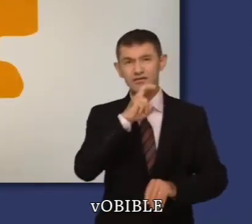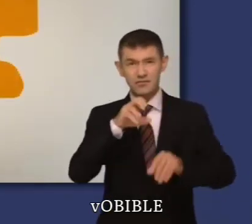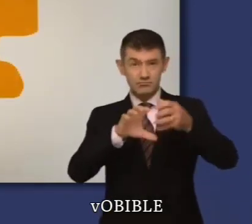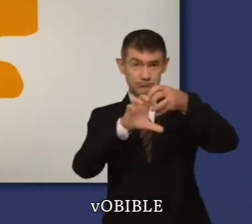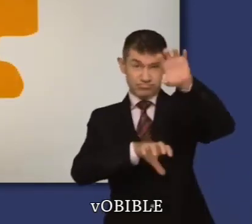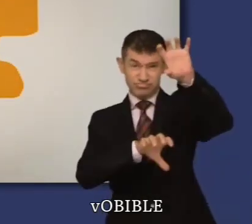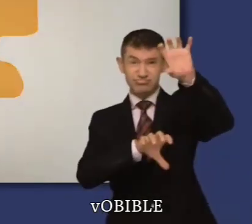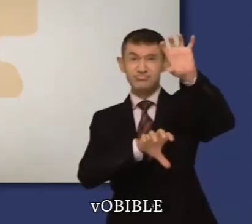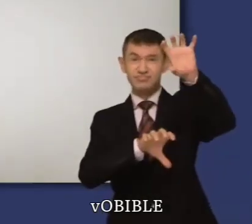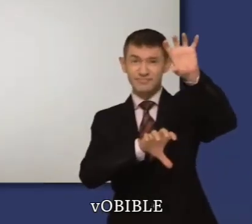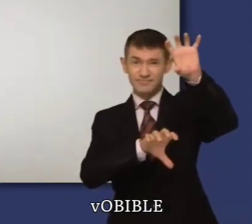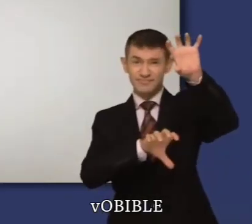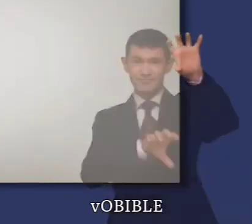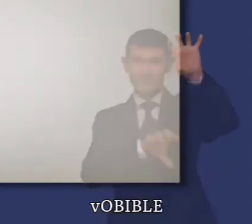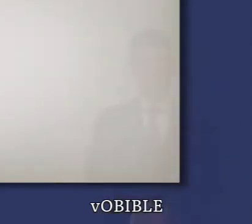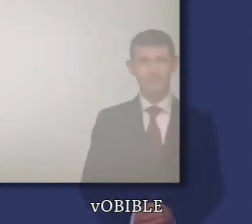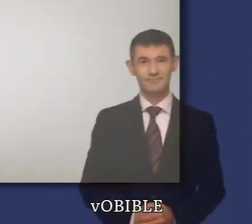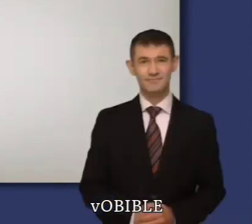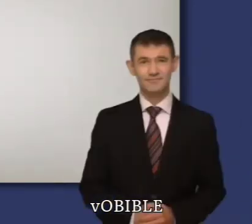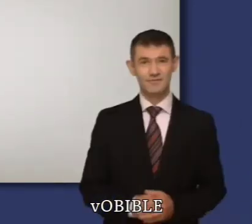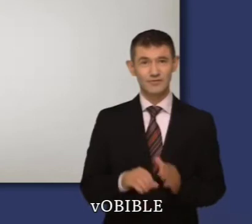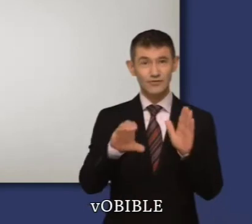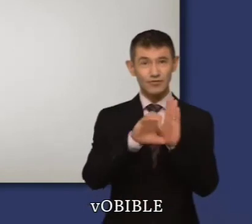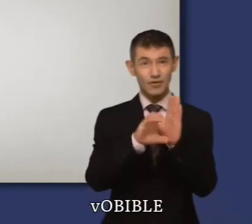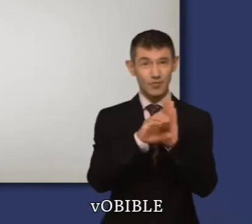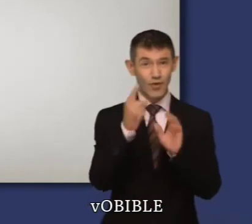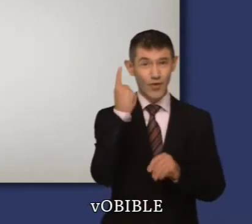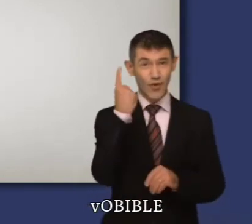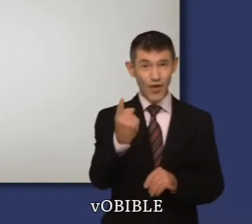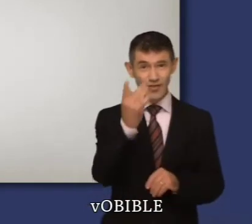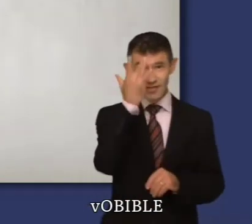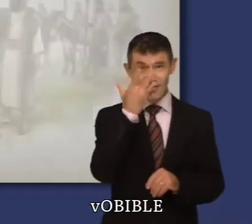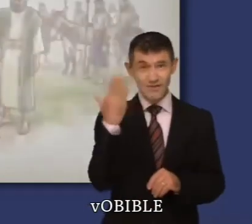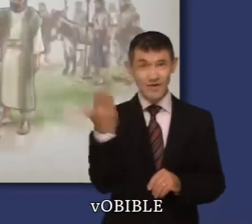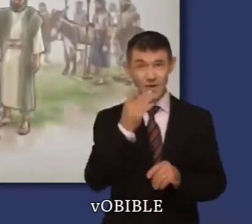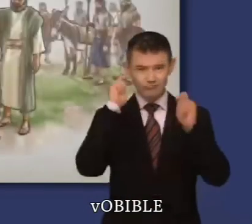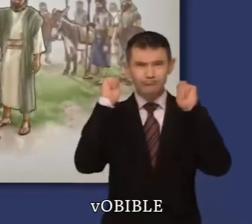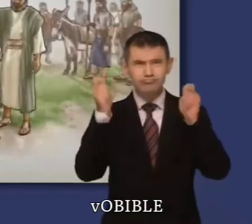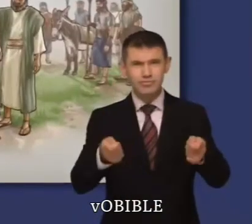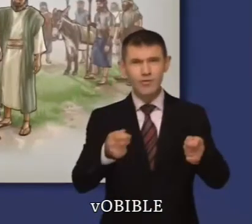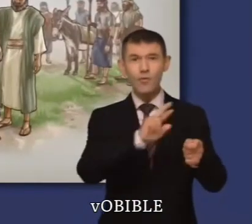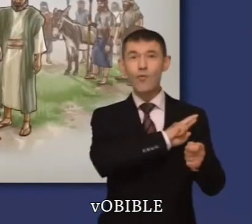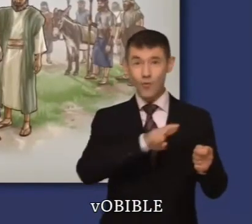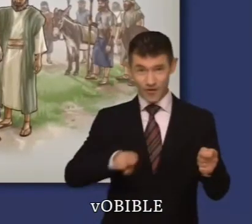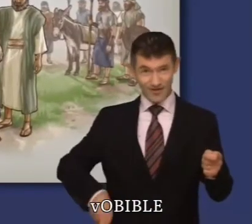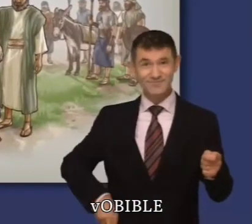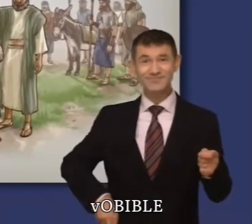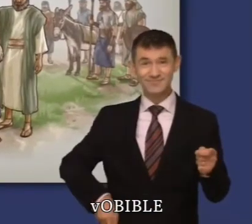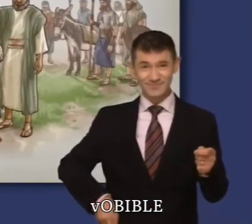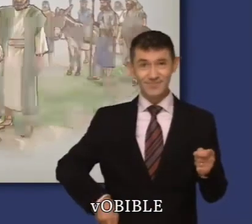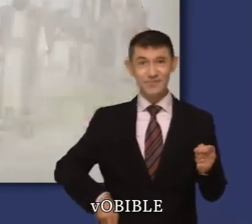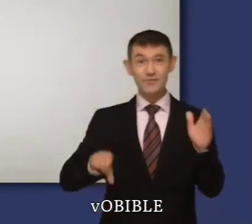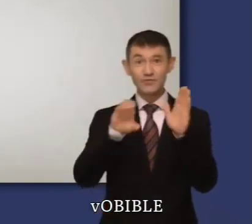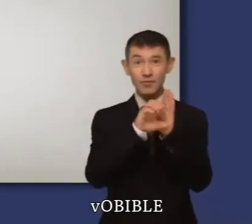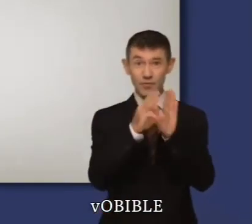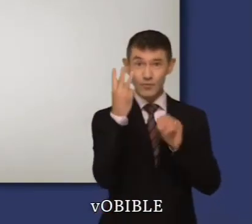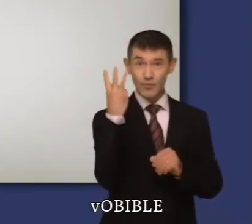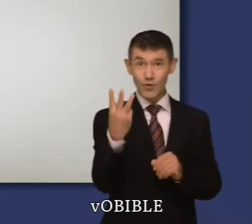rois formaient au départ un seul volume qui a plus tard été divisé en 2 livres. On pense que Jérémie en